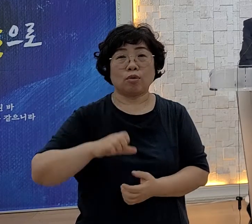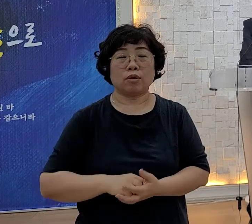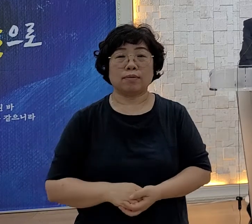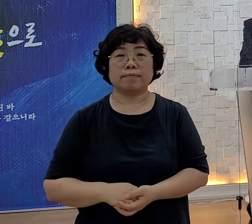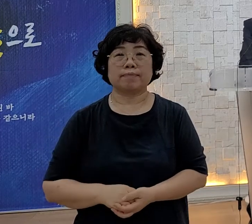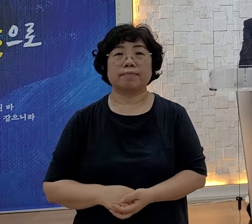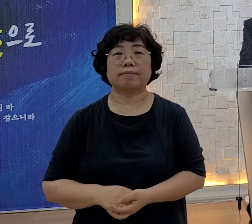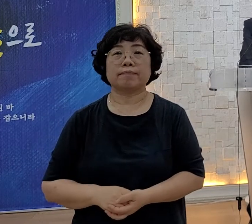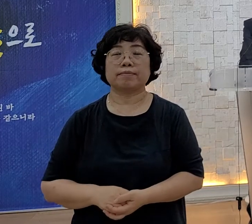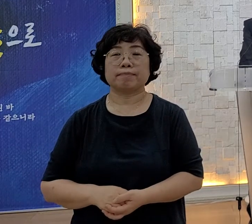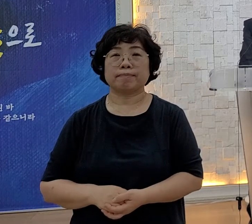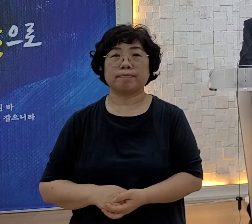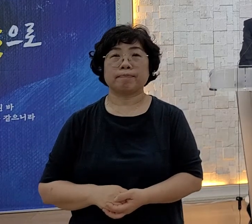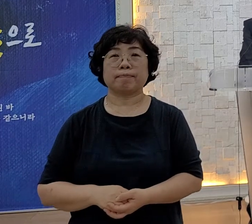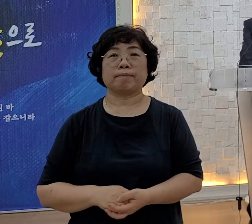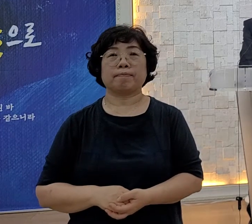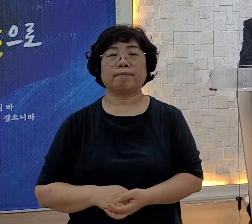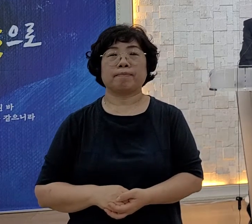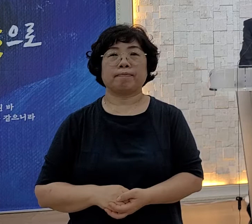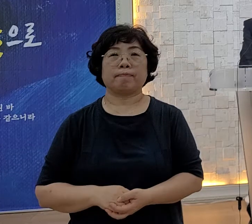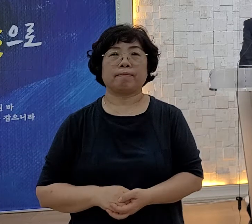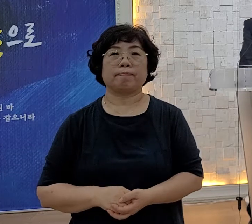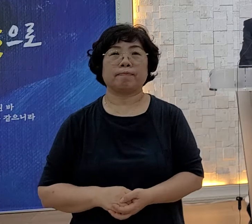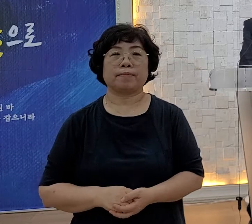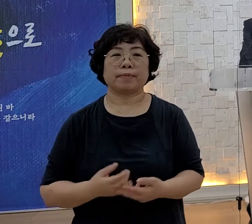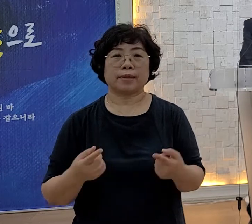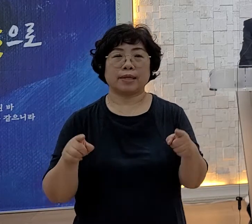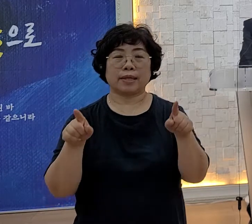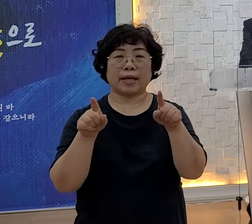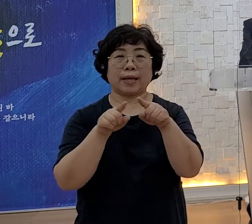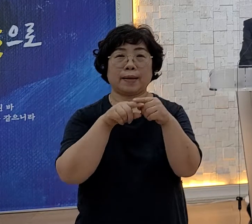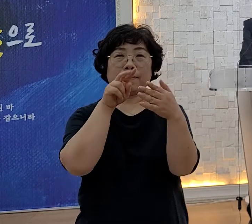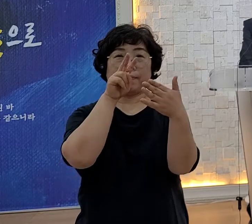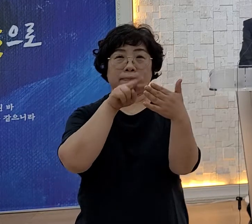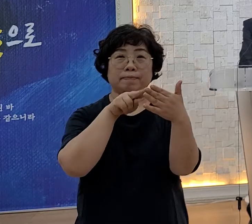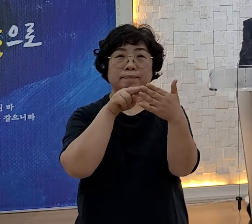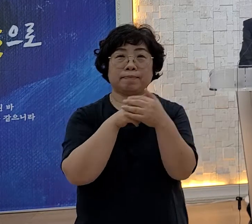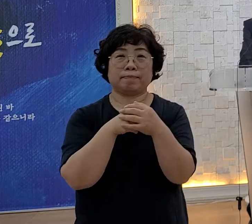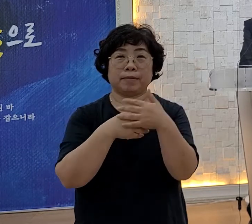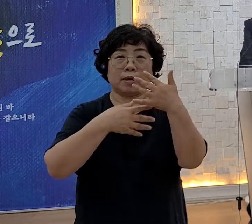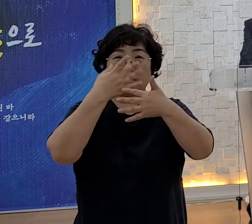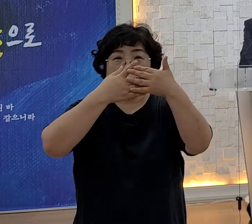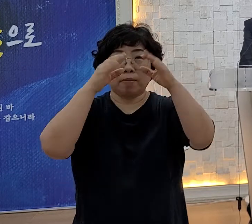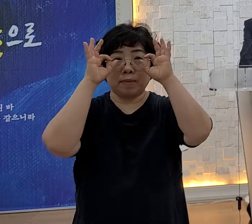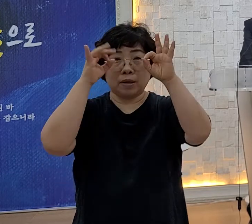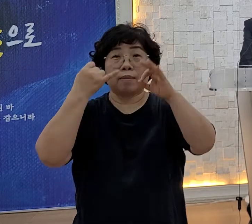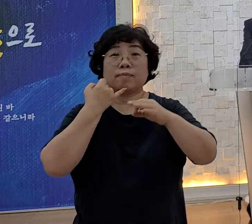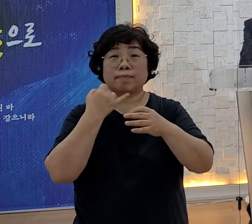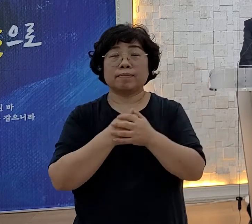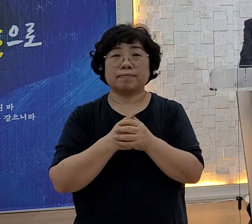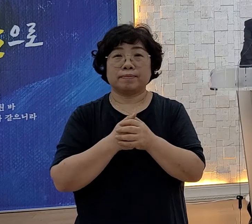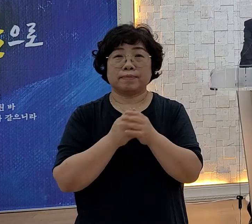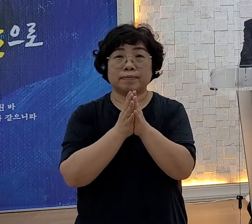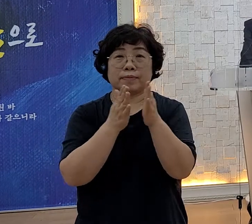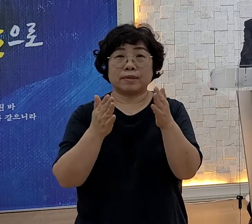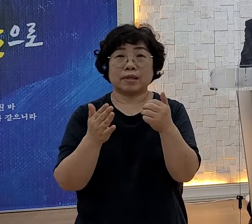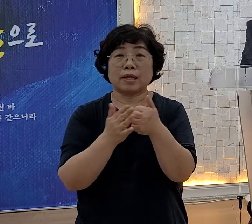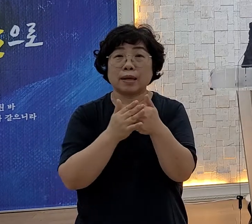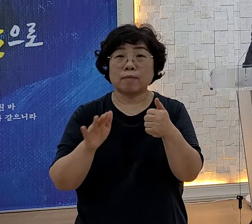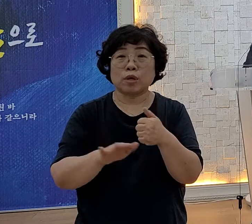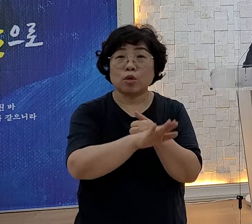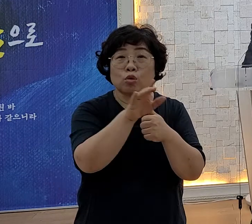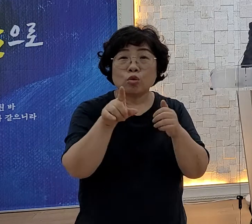245페이지쯤에 있습니다. 다 찾으신 줄 알고 1절에서 4절 함께 같이 읽겠습니다.